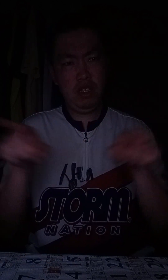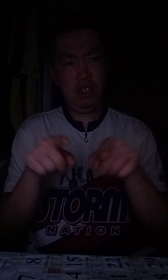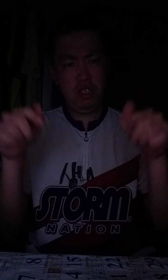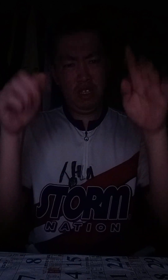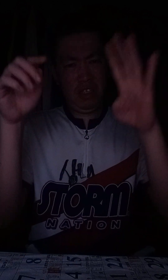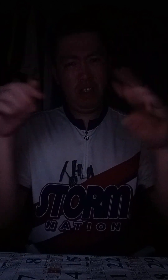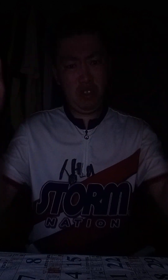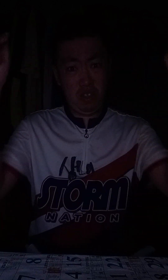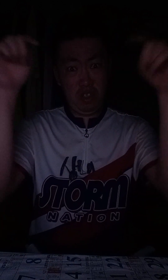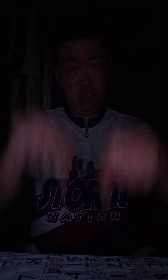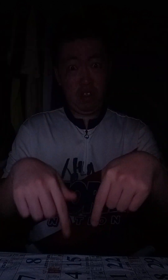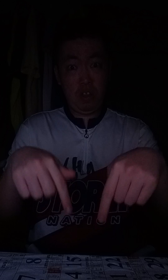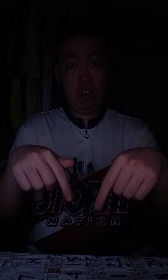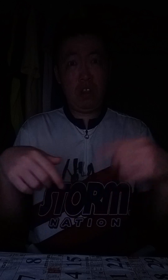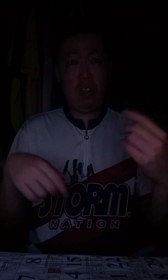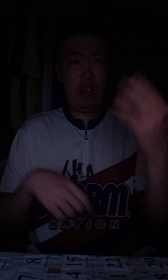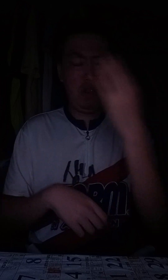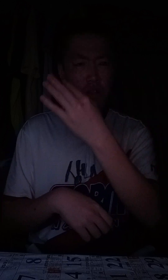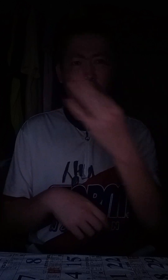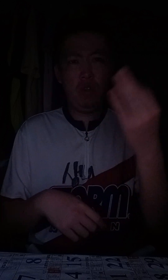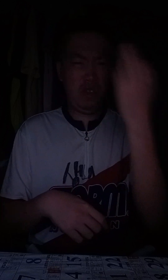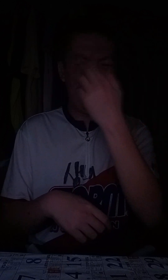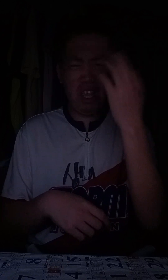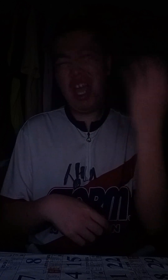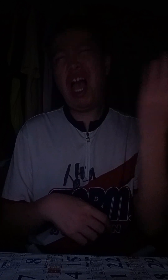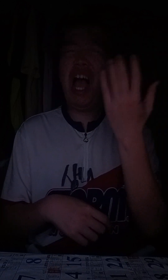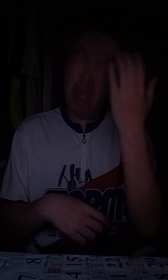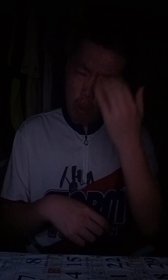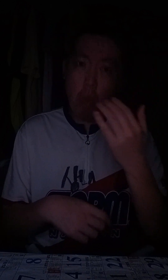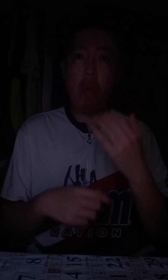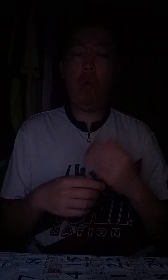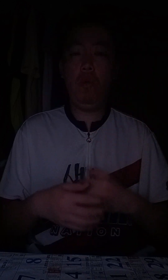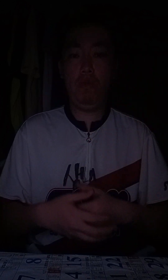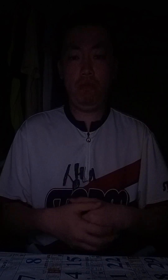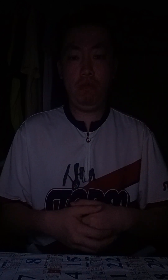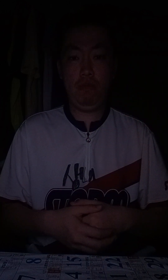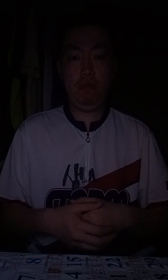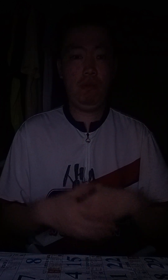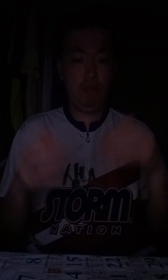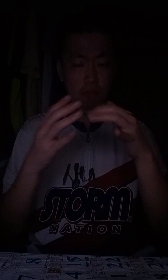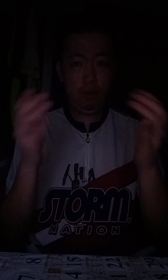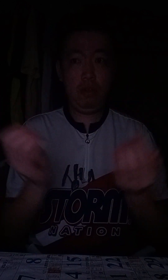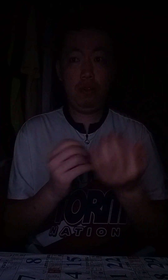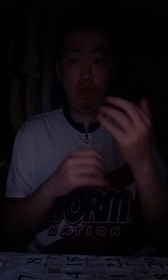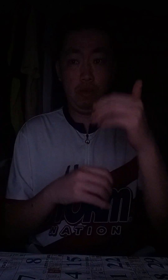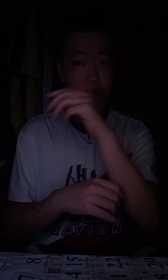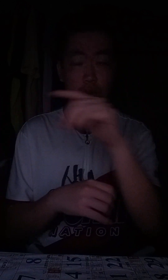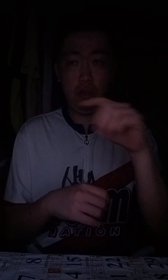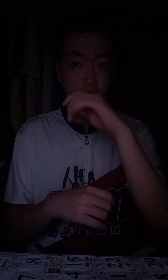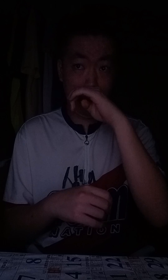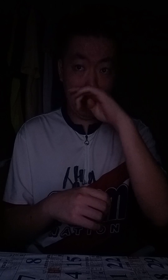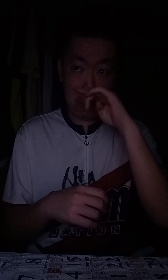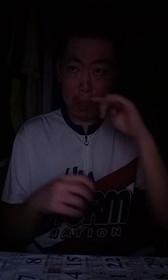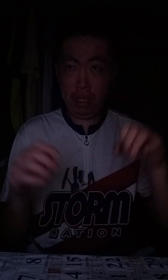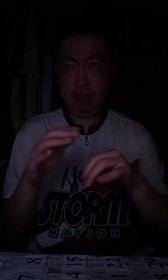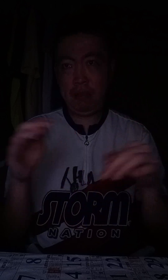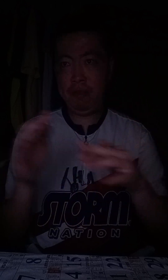4m 아래로 추락하면서 얼굴 등을 다쳤습니다. 경찰은 구청 관계자를 불러 사고 원인과